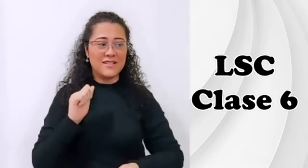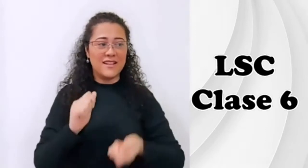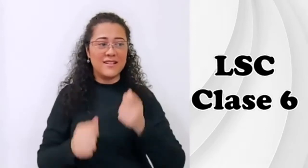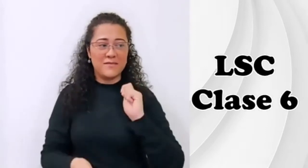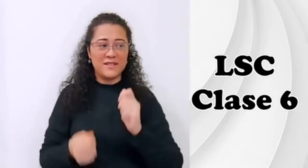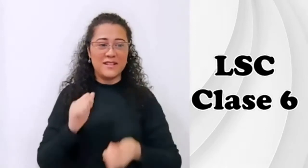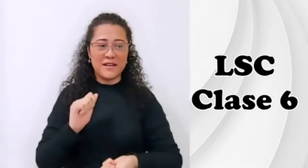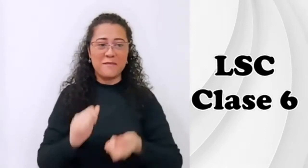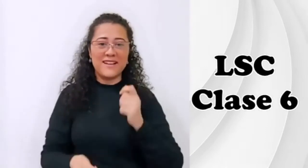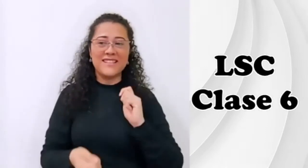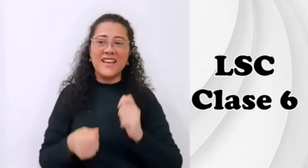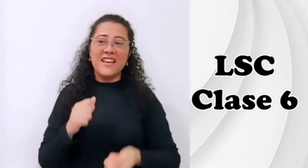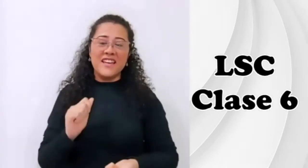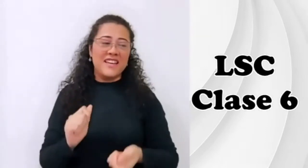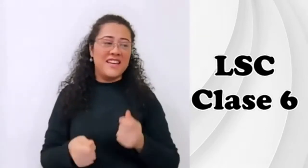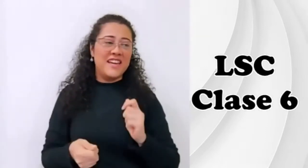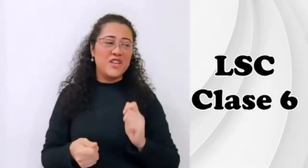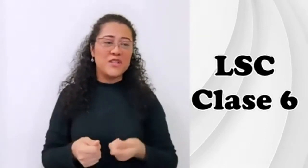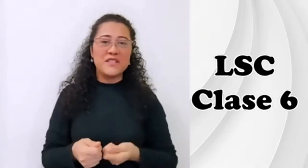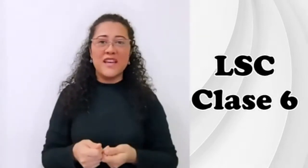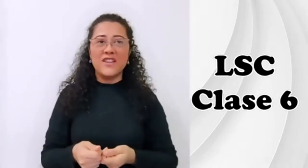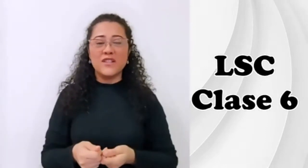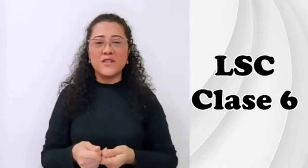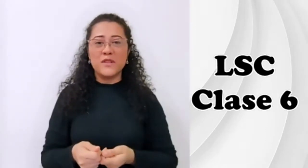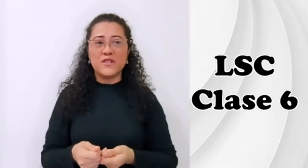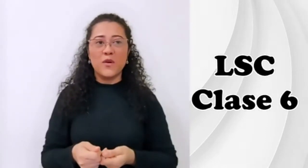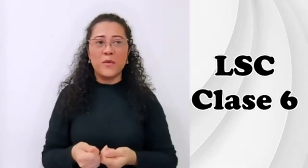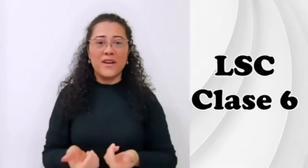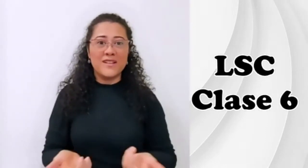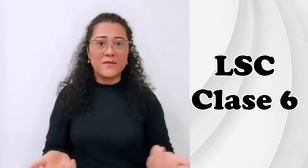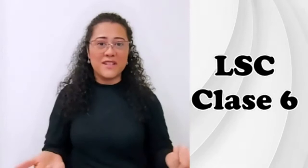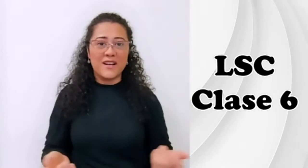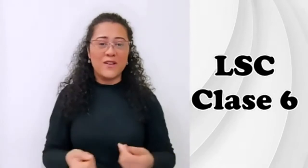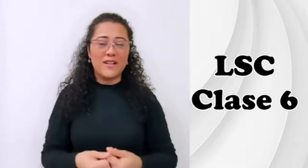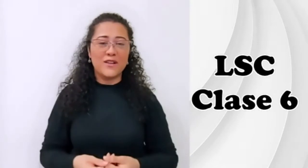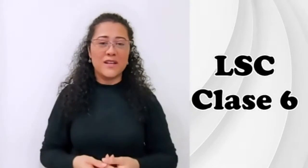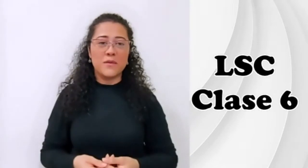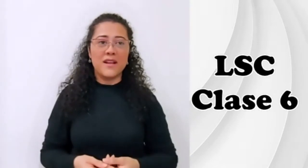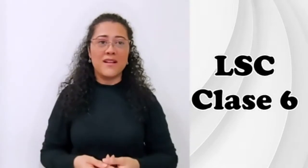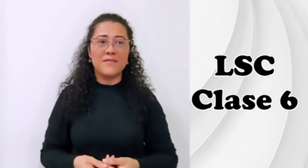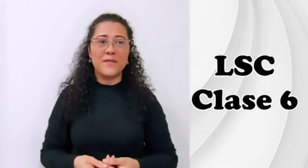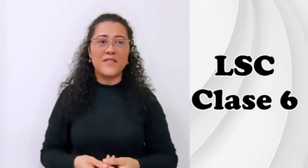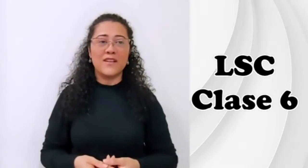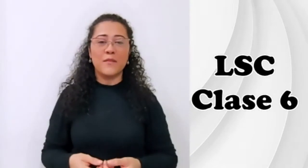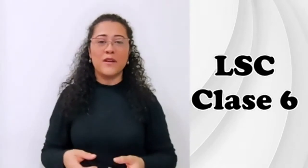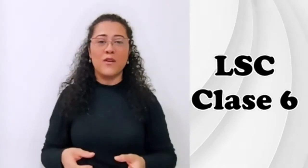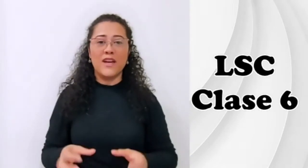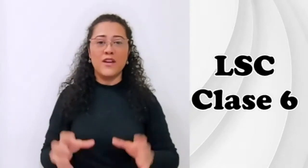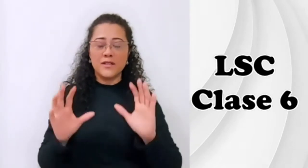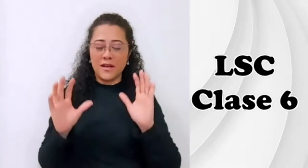han visto las campanas. Y ellos pues no pueden escuchar lo lindo que suenan, ¿es cierto? Pero ellos